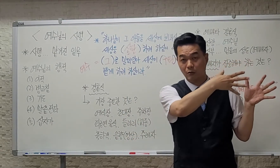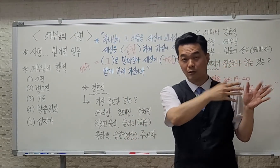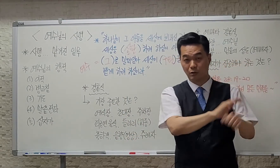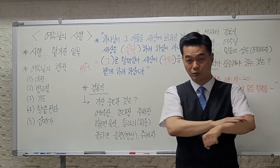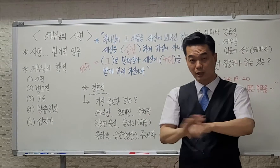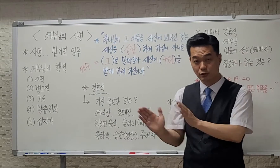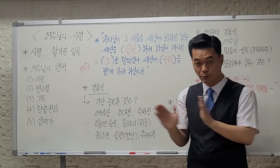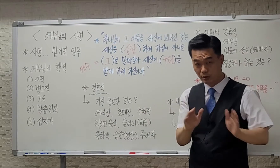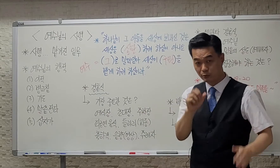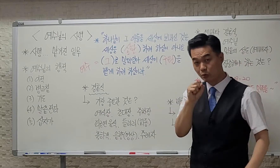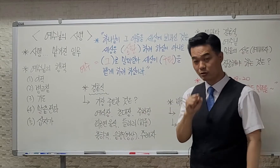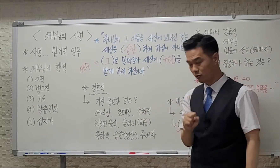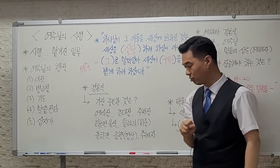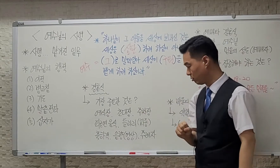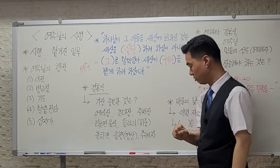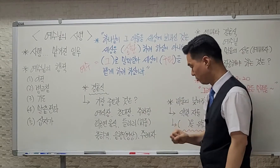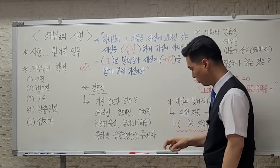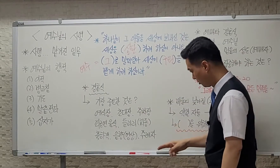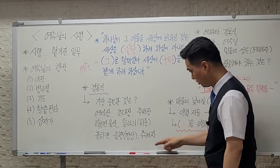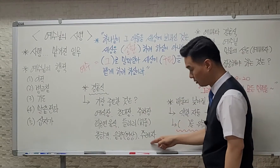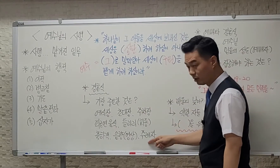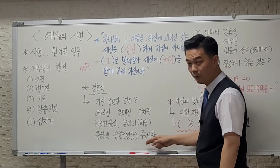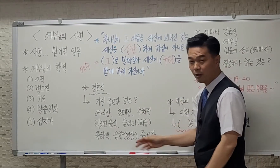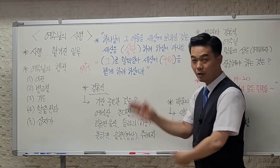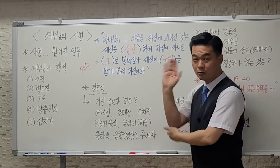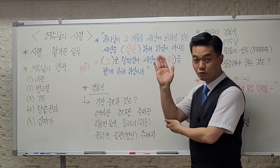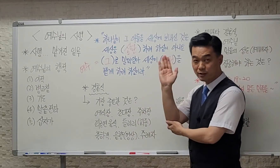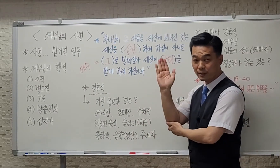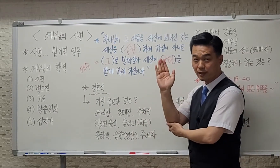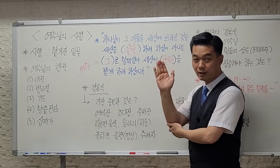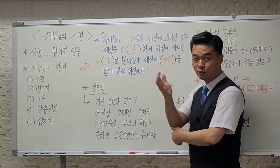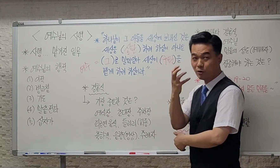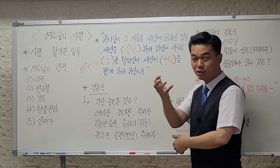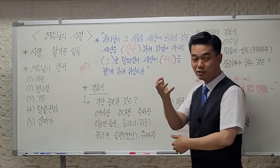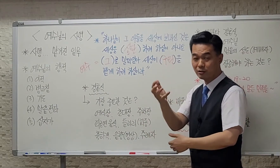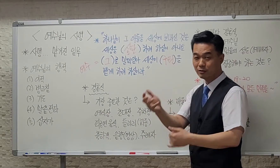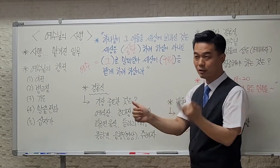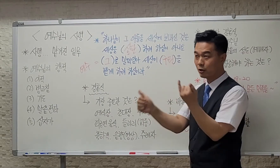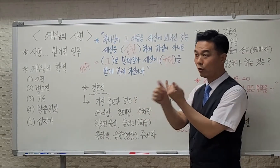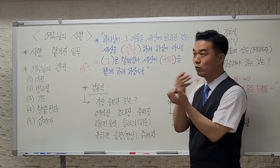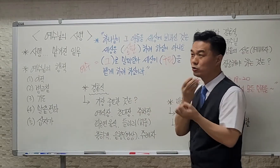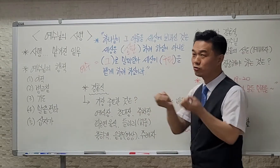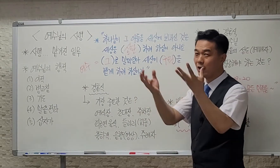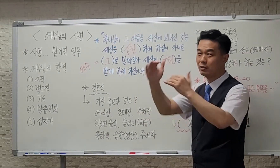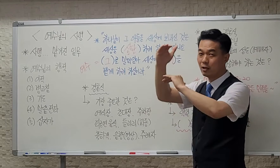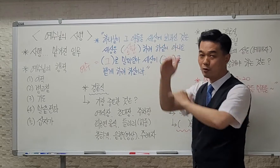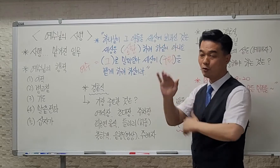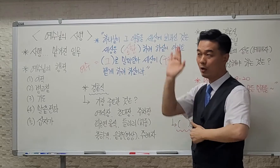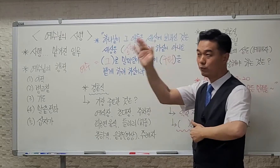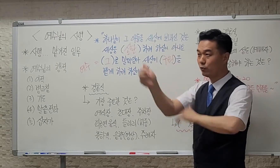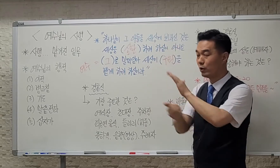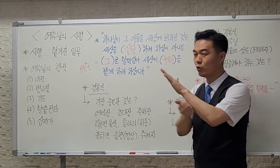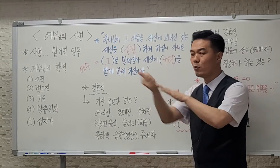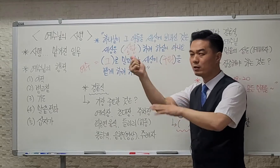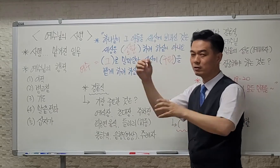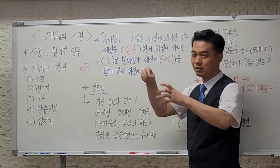이것도 잘 준비되면 좋겠죠. 그 다음에 주례자가 아주 멋있는 결혼을 축하하는 내용과 앞으로의 소망들을